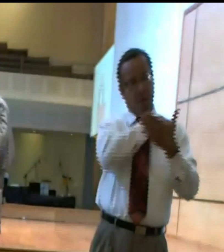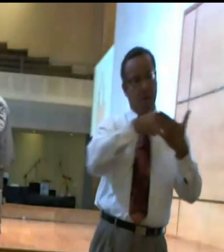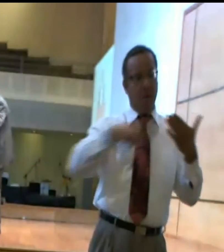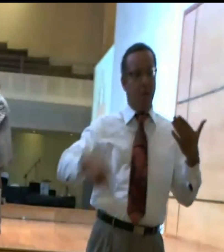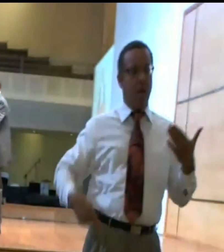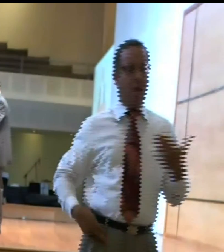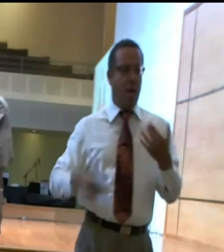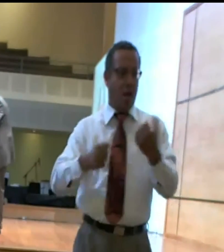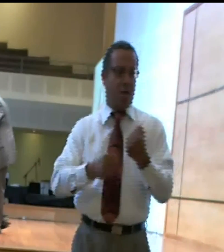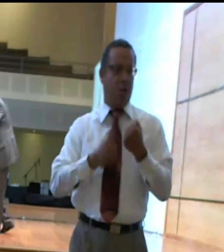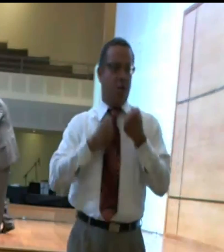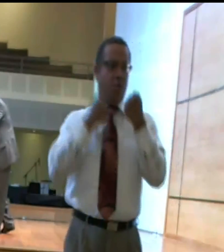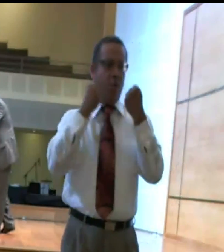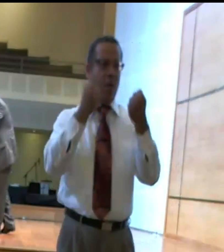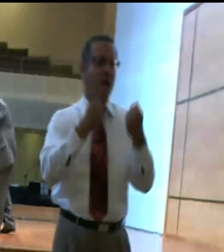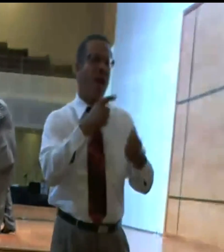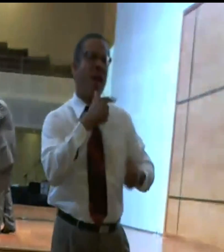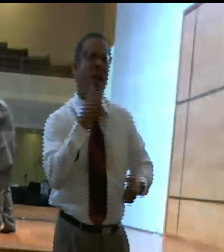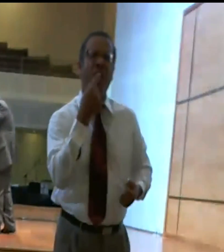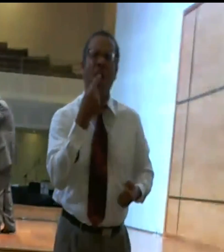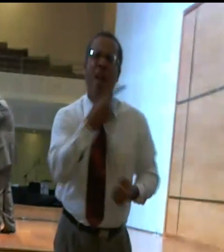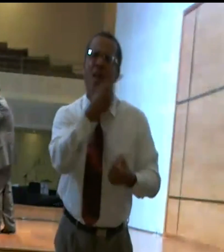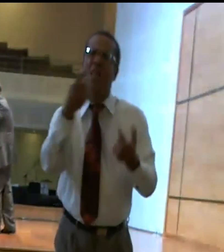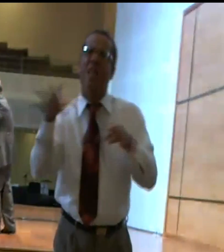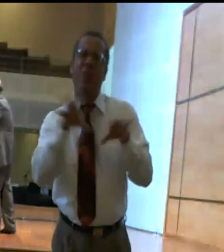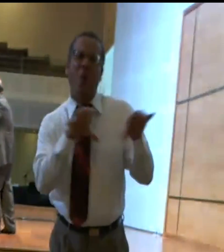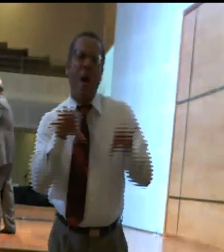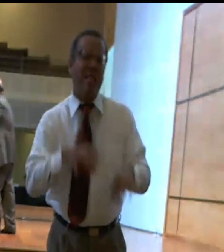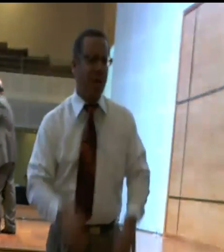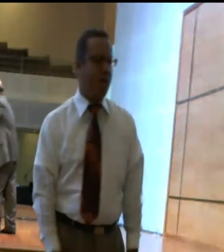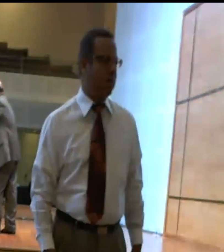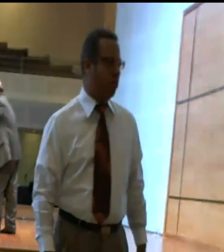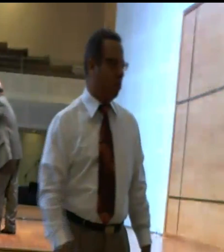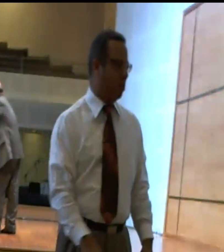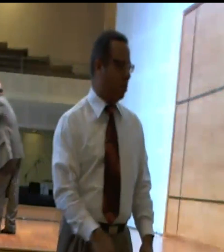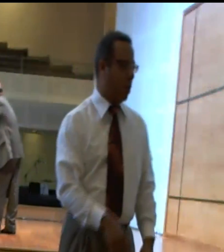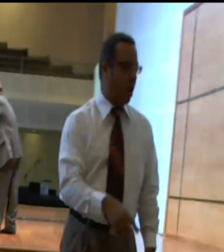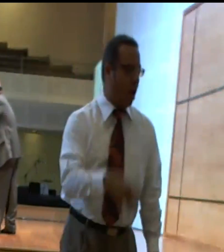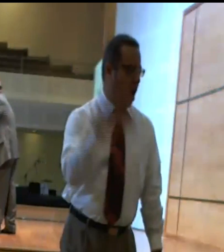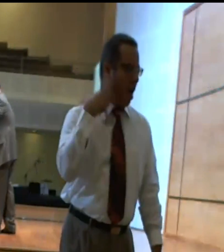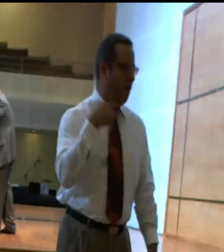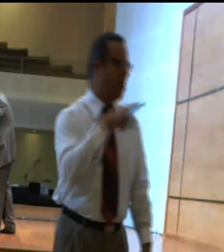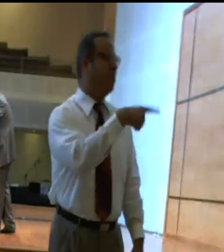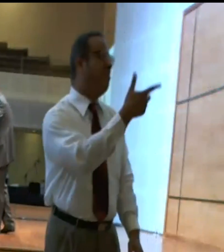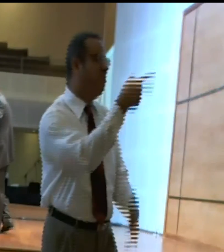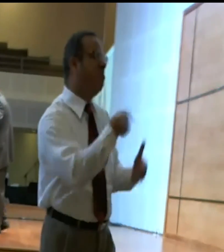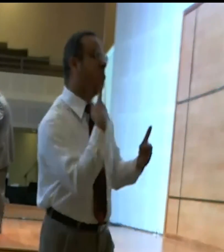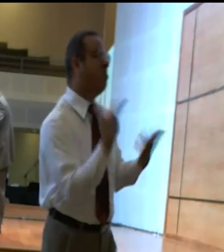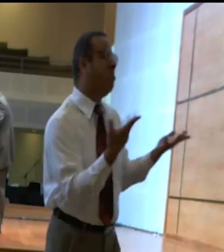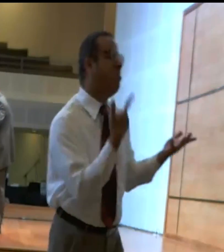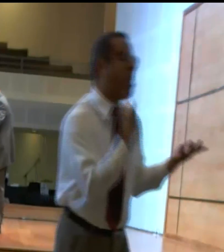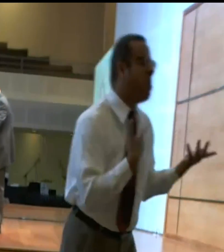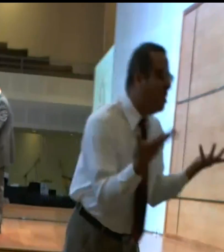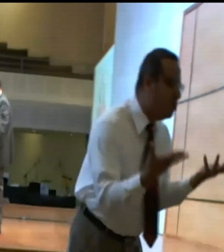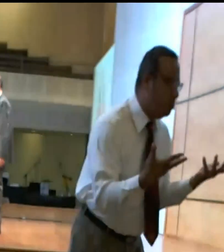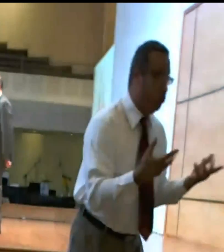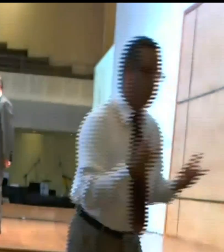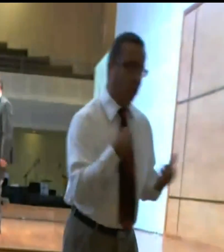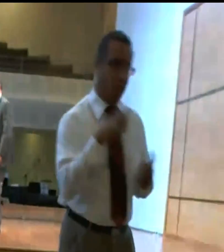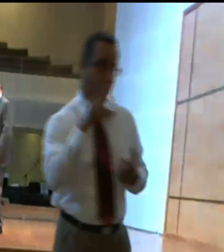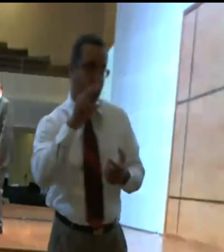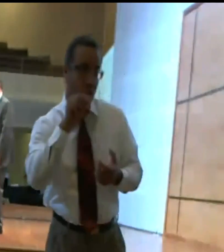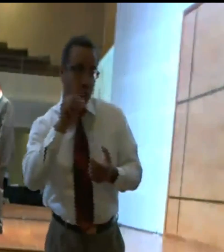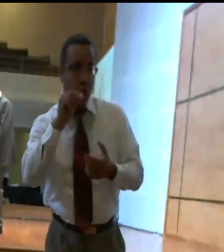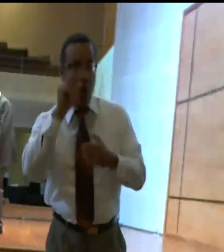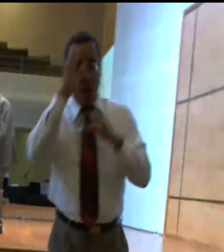con potestad. ¿Y quién le dirá qué haces? Para nosotros es difícil entender el tipo de situación